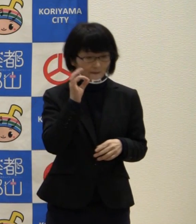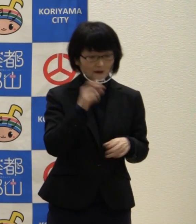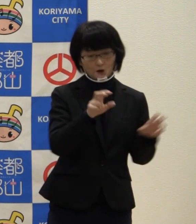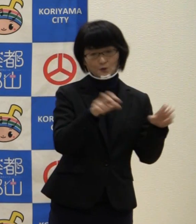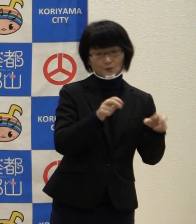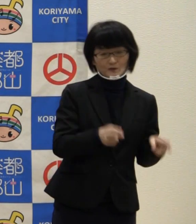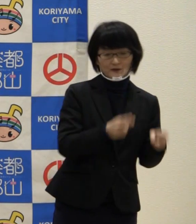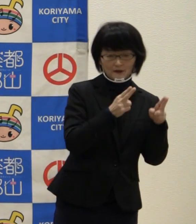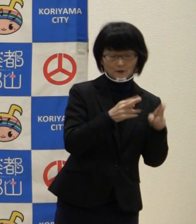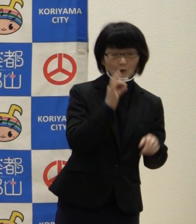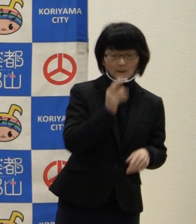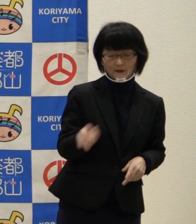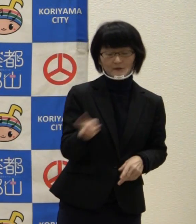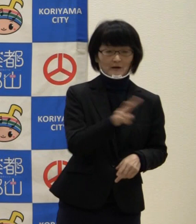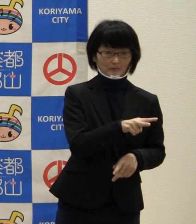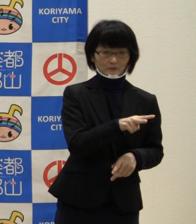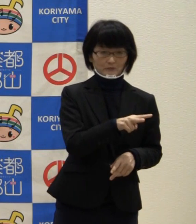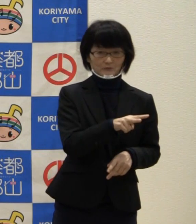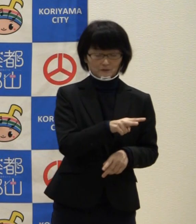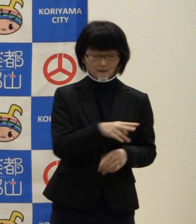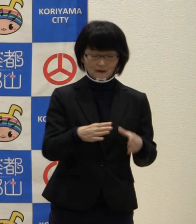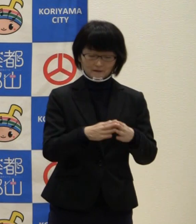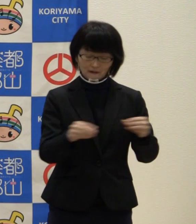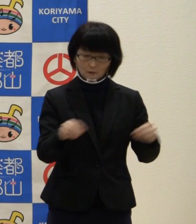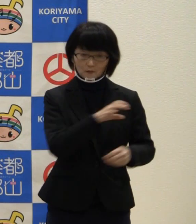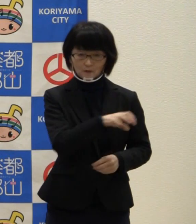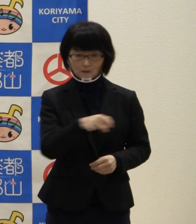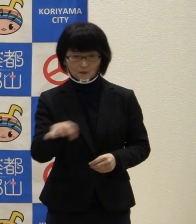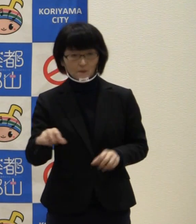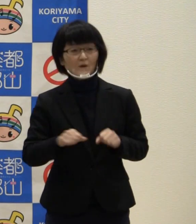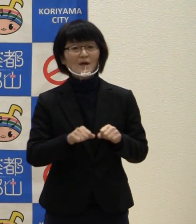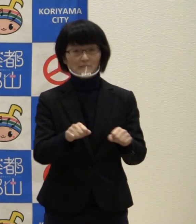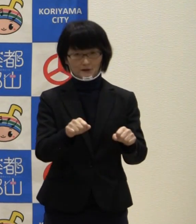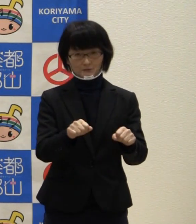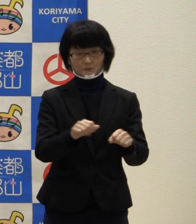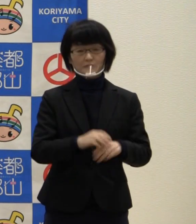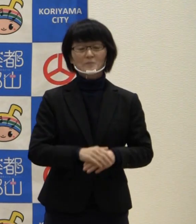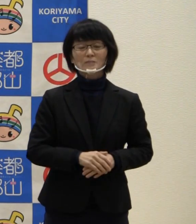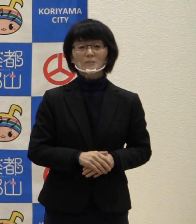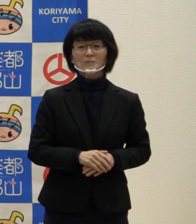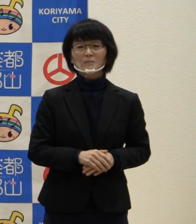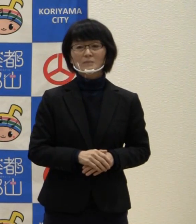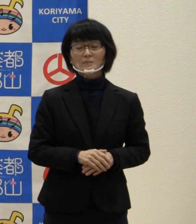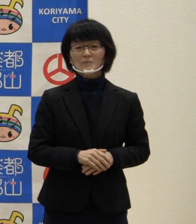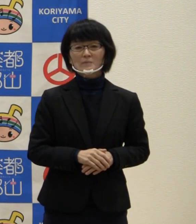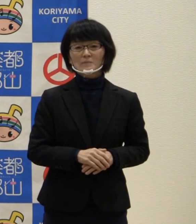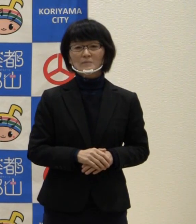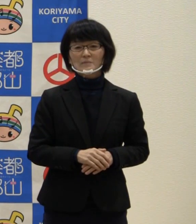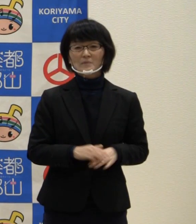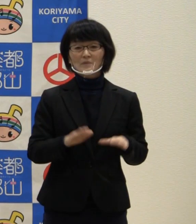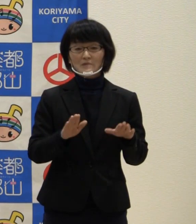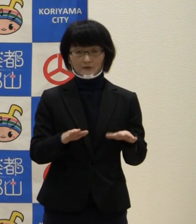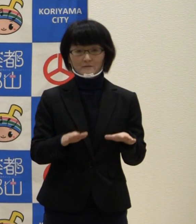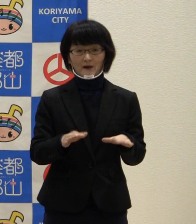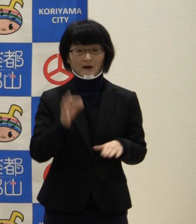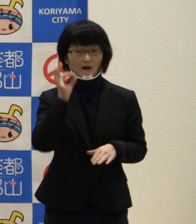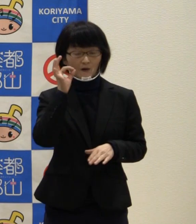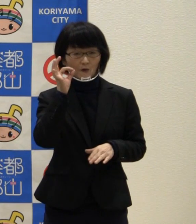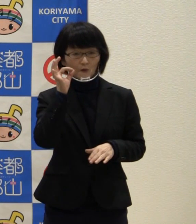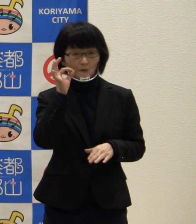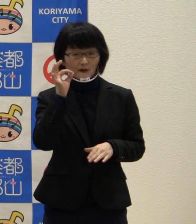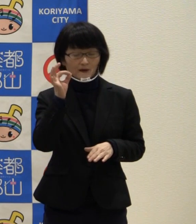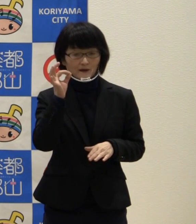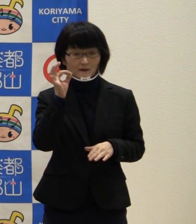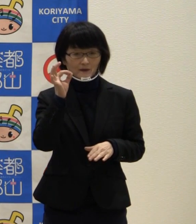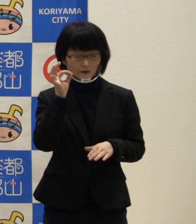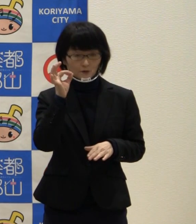にですね行われていることでございますので、今の、お米のマーケットの方は食